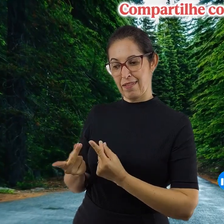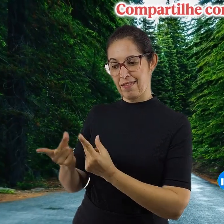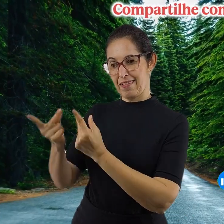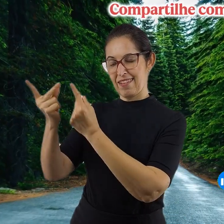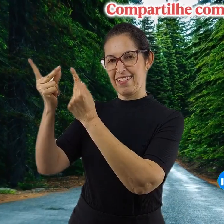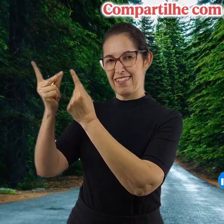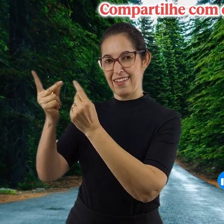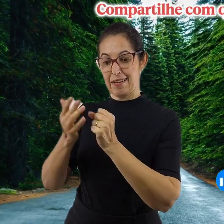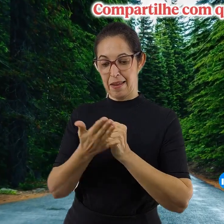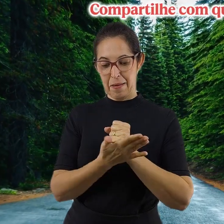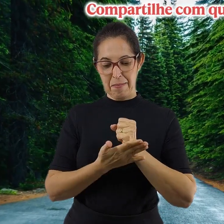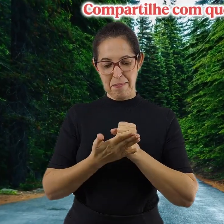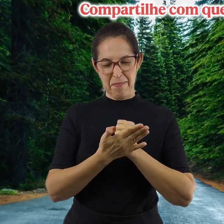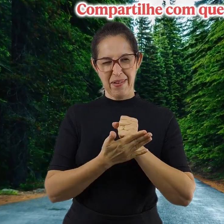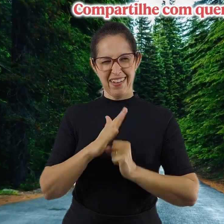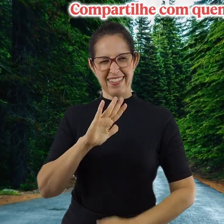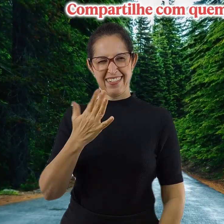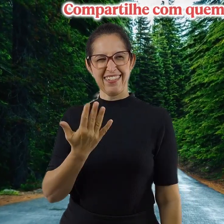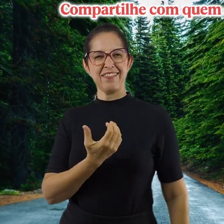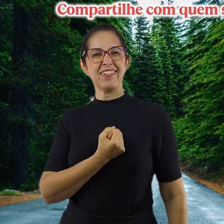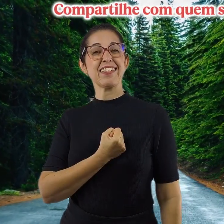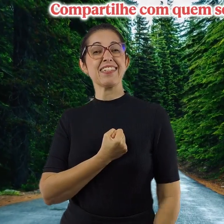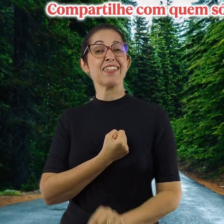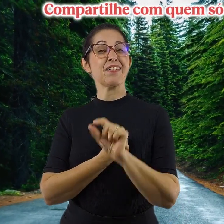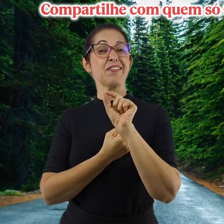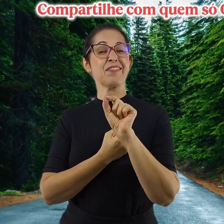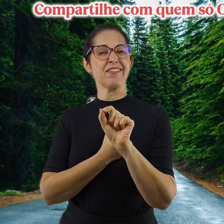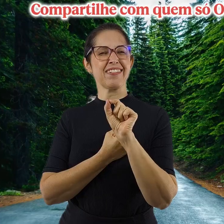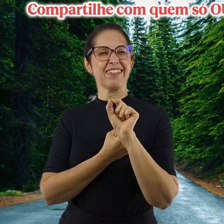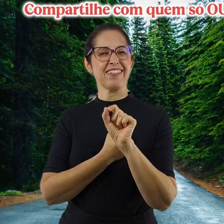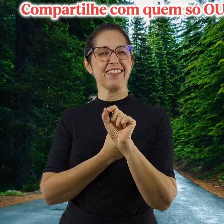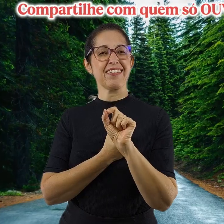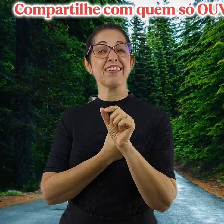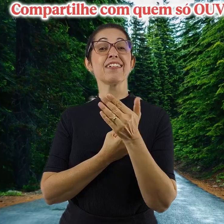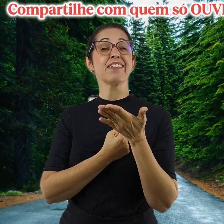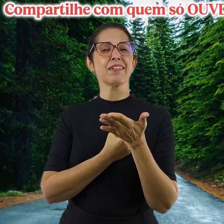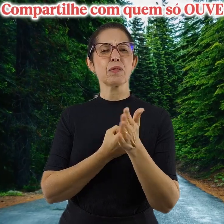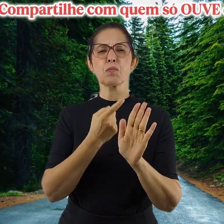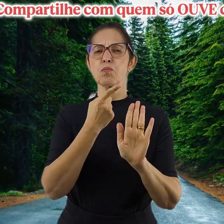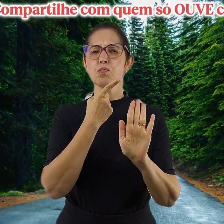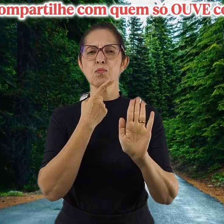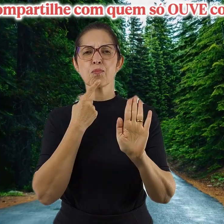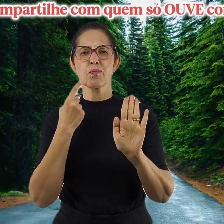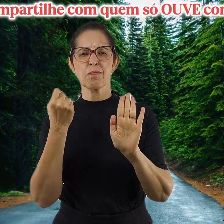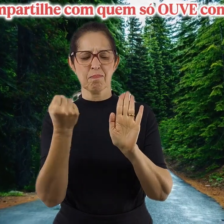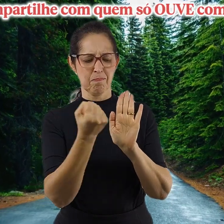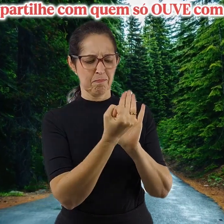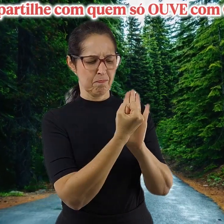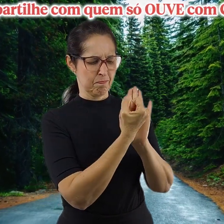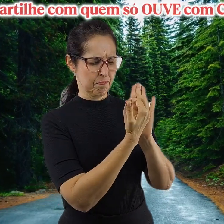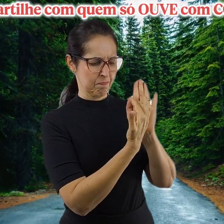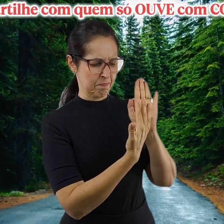de salvação é o sangue do Cordeiro.